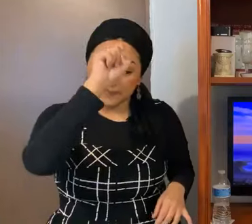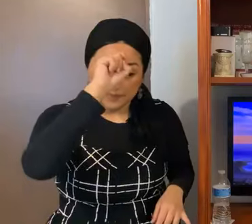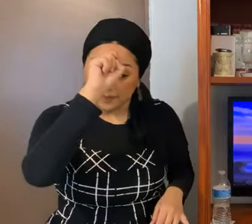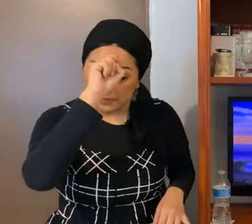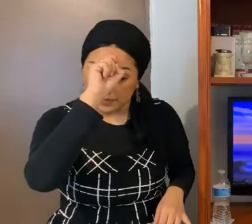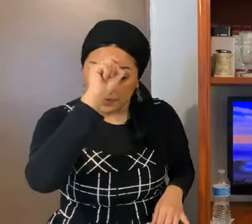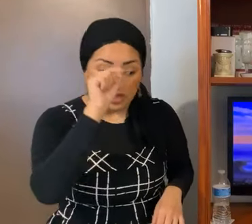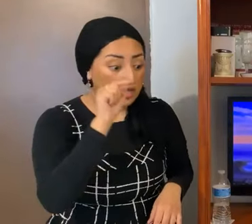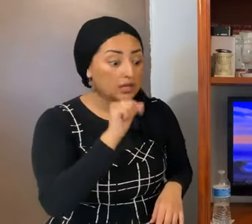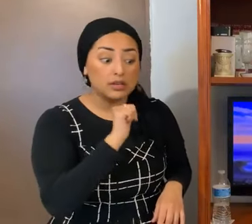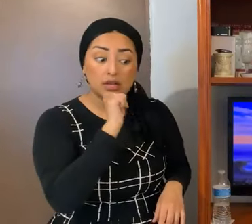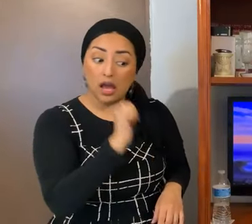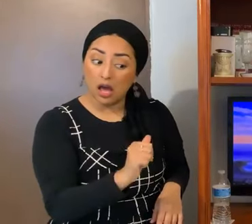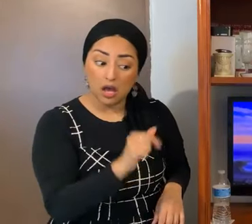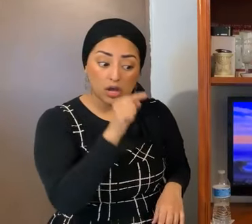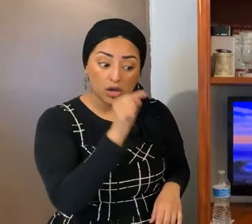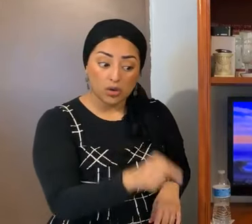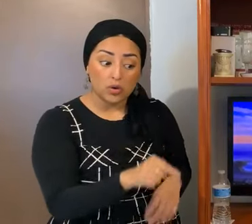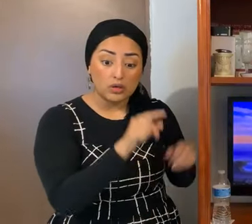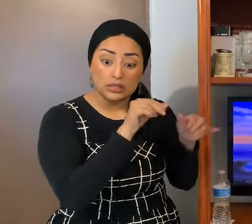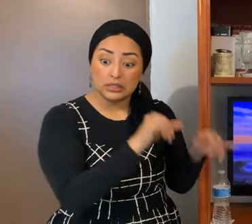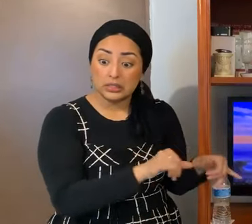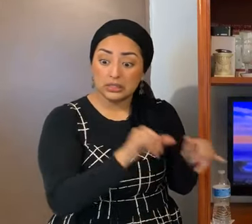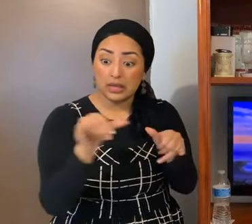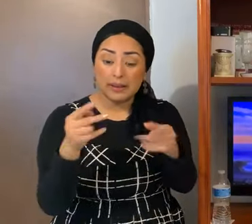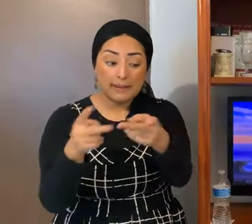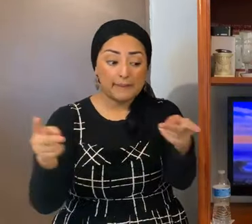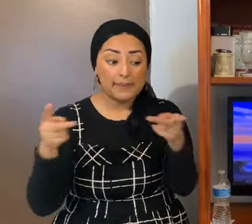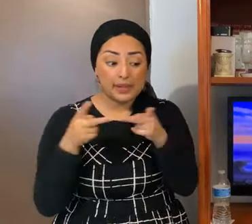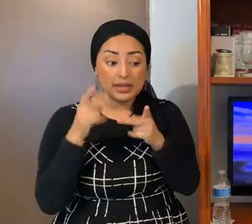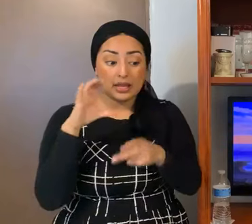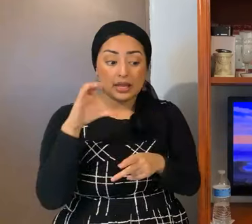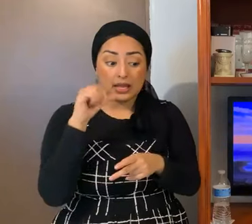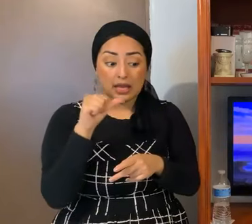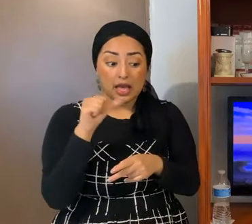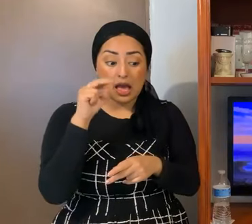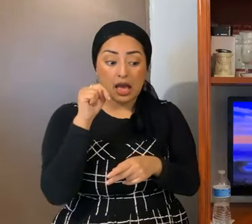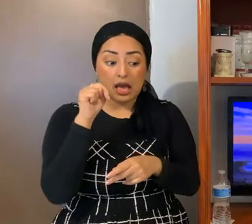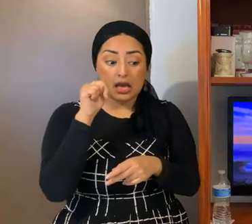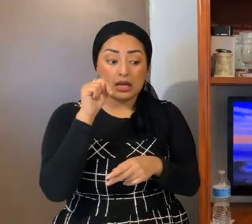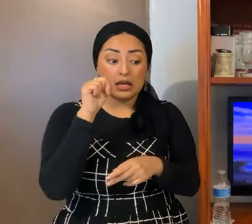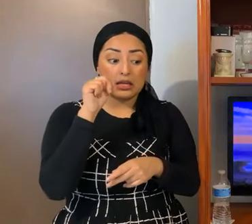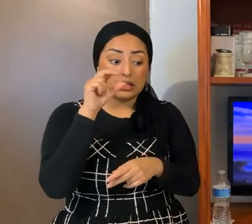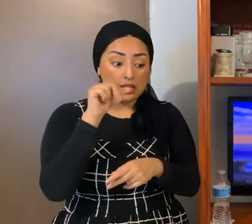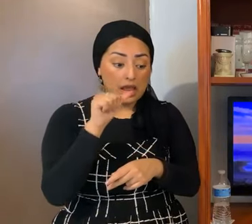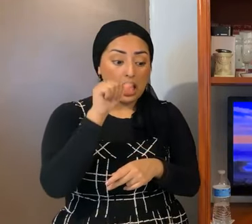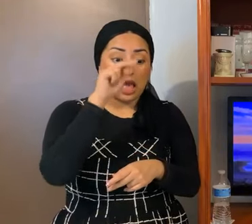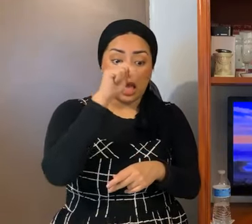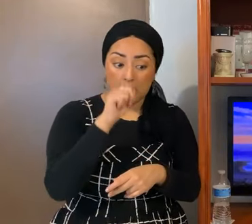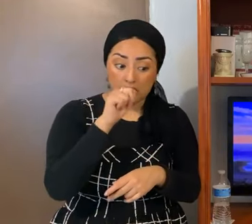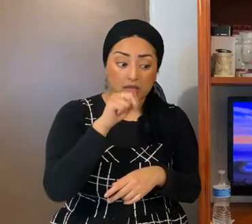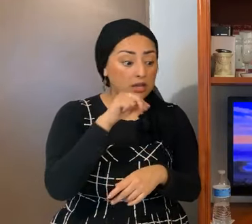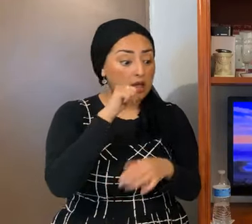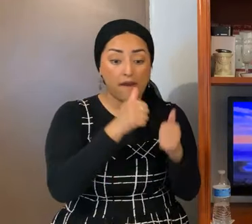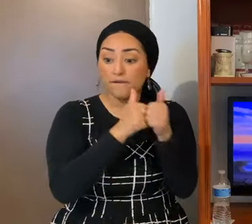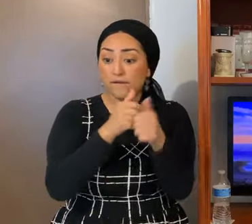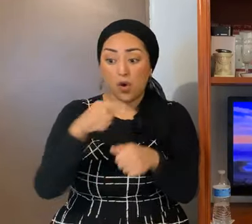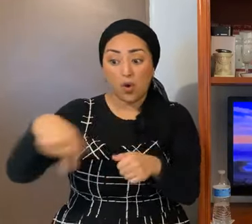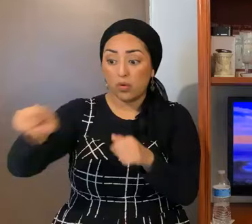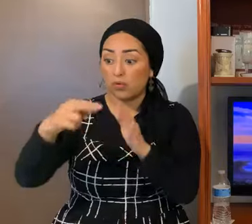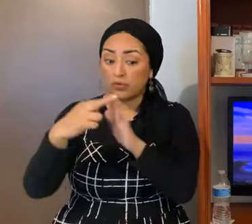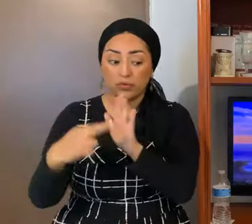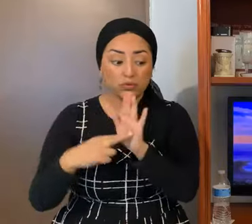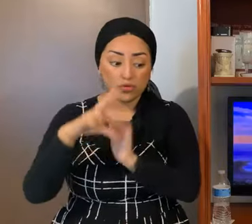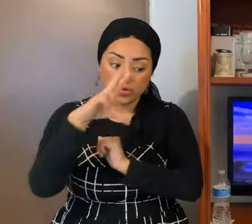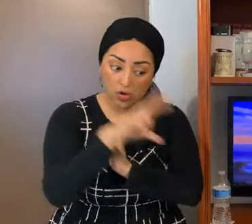morasteis, ni haréis como hacen en la tierra de Canaán, a la cual yo os conduzco, ni andaréis en sus estatutos.